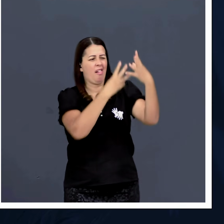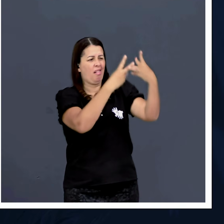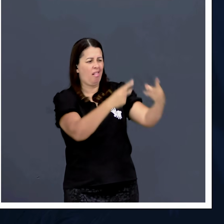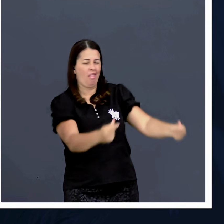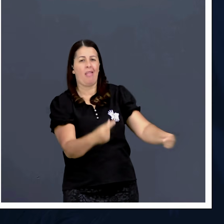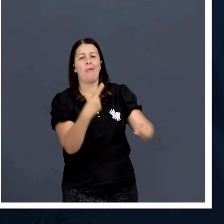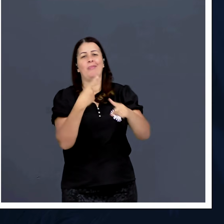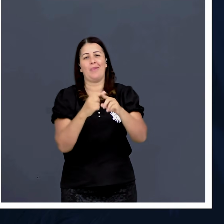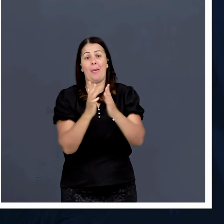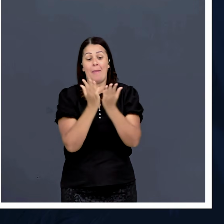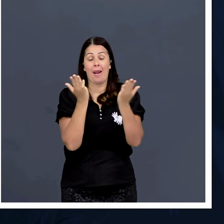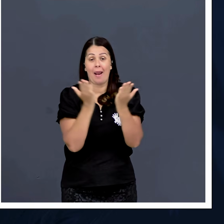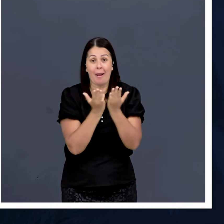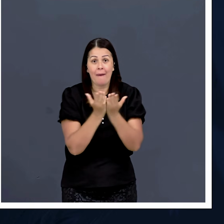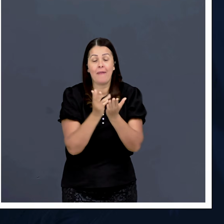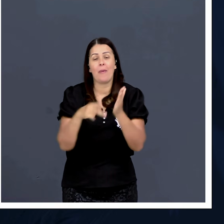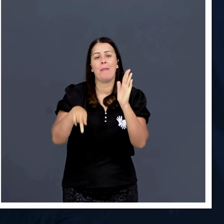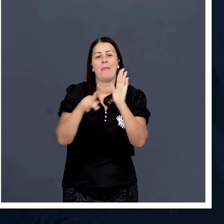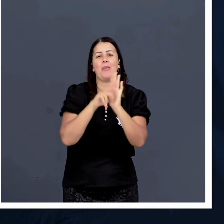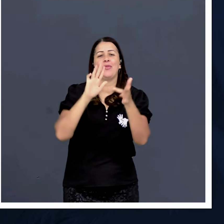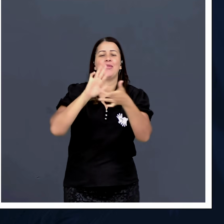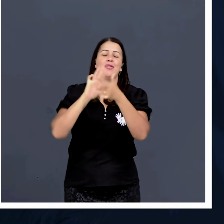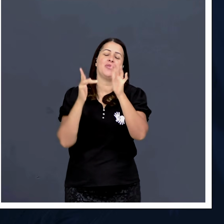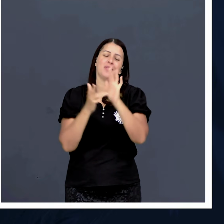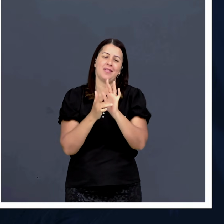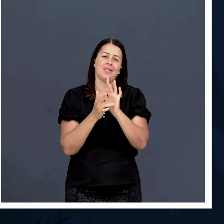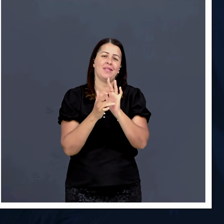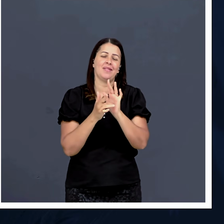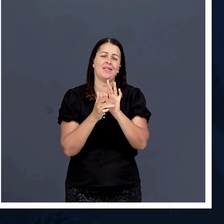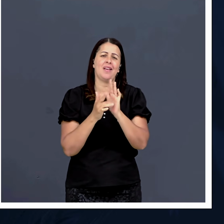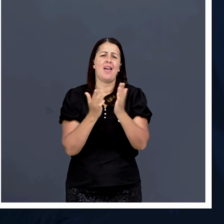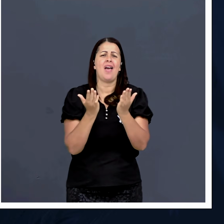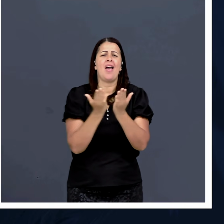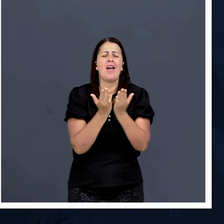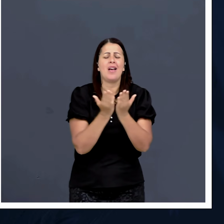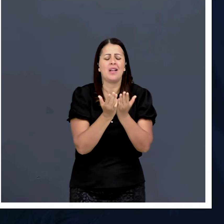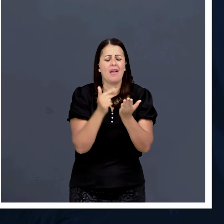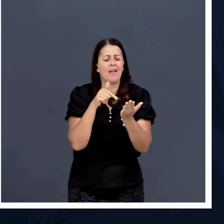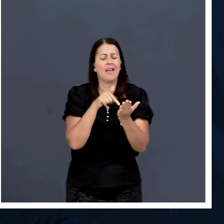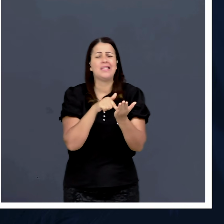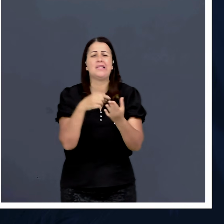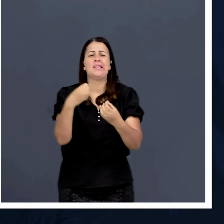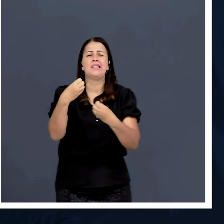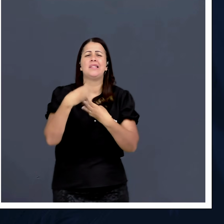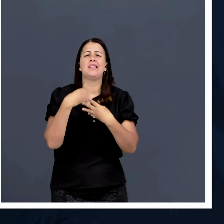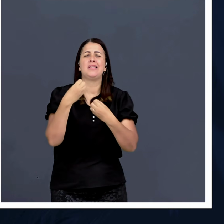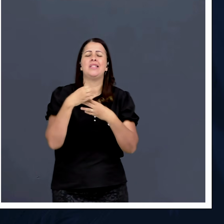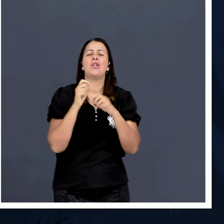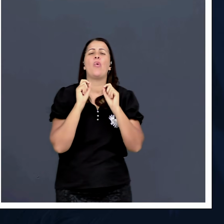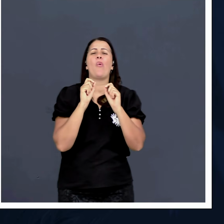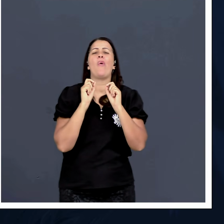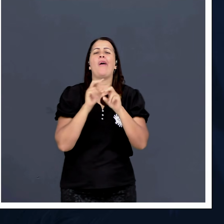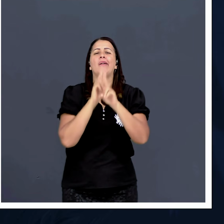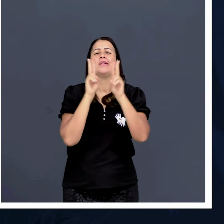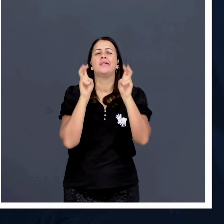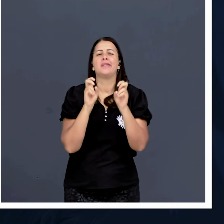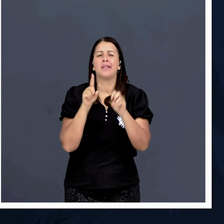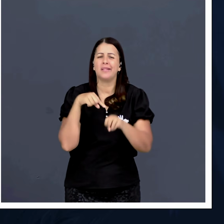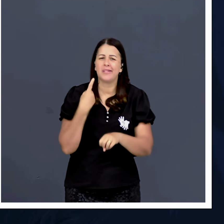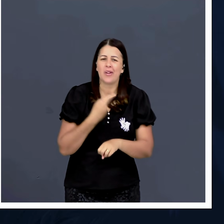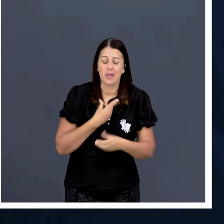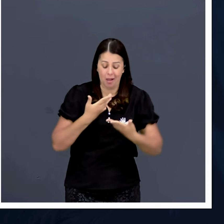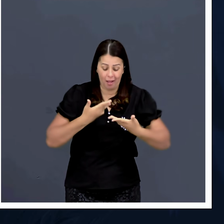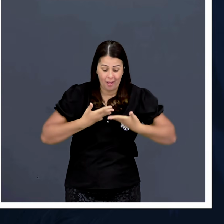de Jesus. O que essas palavras, esse versículo tão pequeno nos ensina a respeito disso? Que a